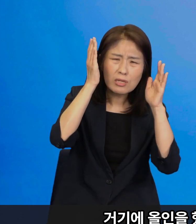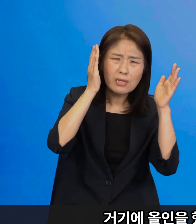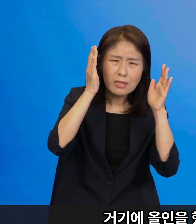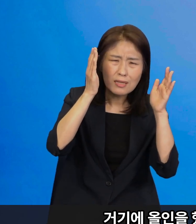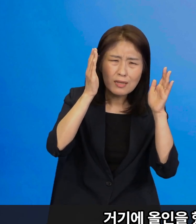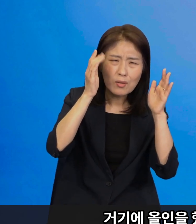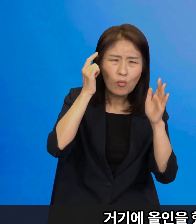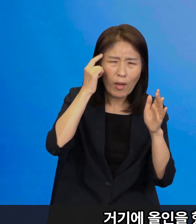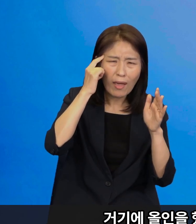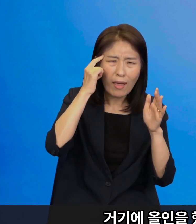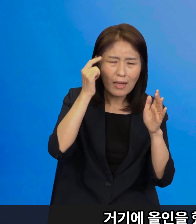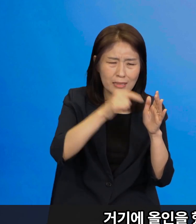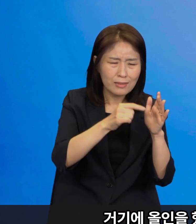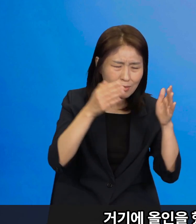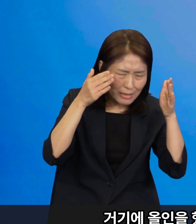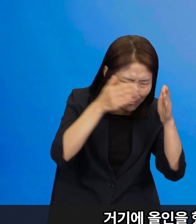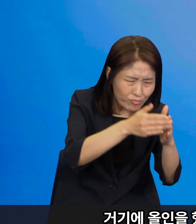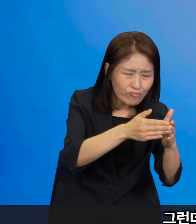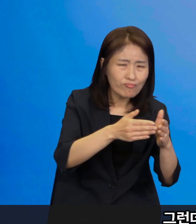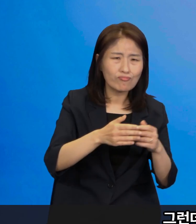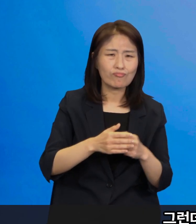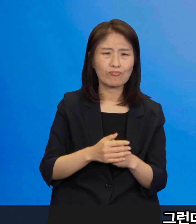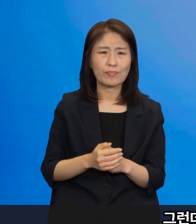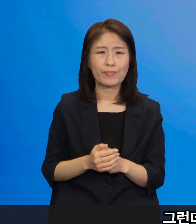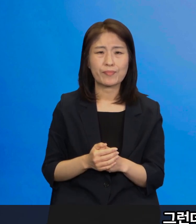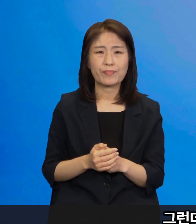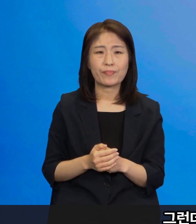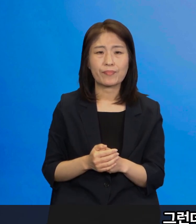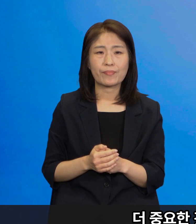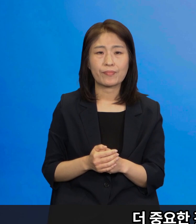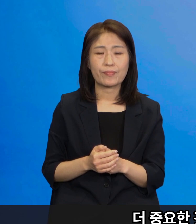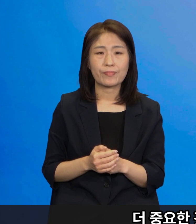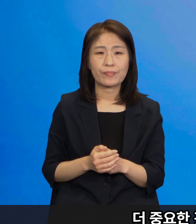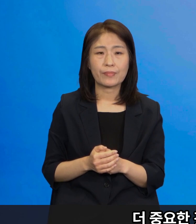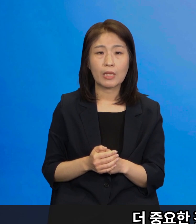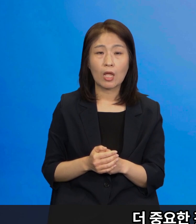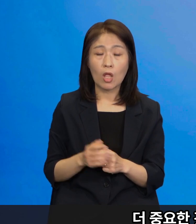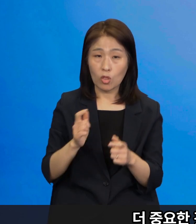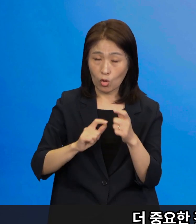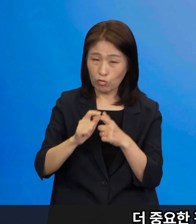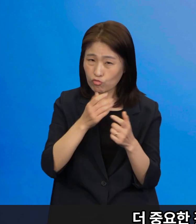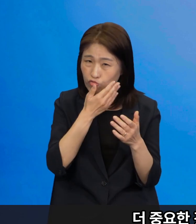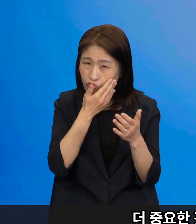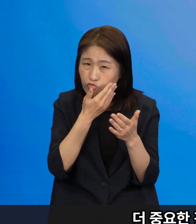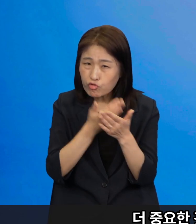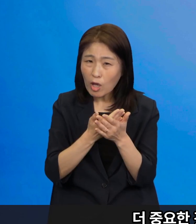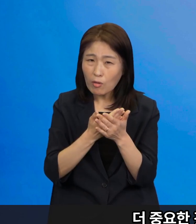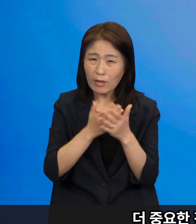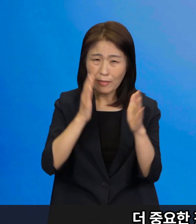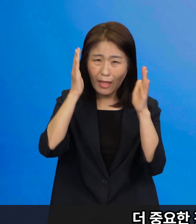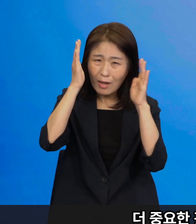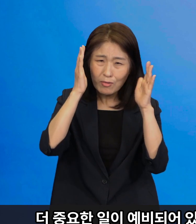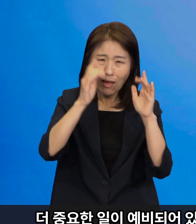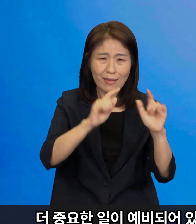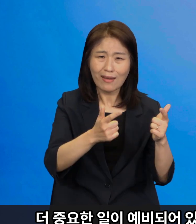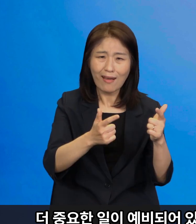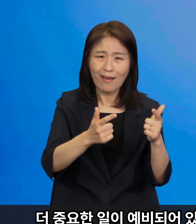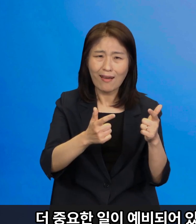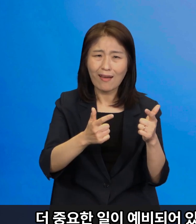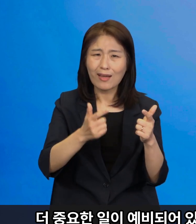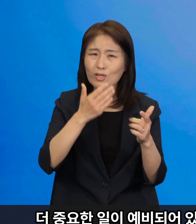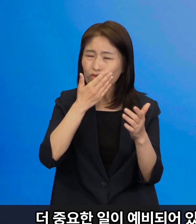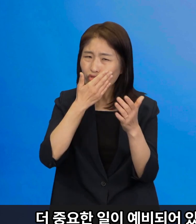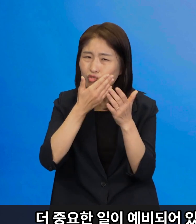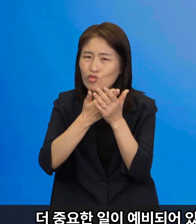올인을 했거든요, 자신의 온 에너지를. 근데 아니라는 것이죠. 더 중요한 것은 암나귀들이 아니라 더 중요한